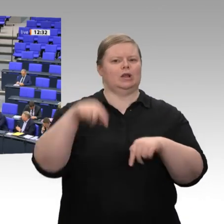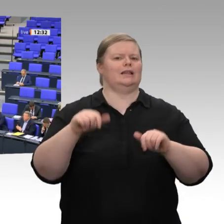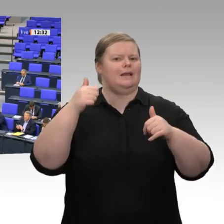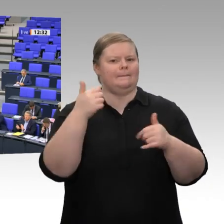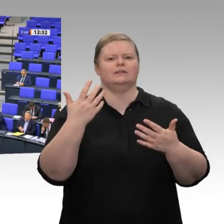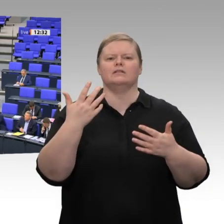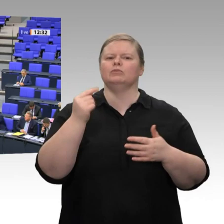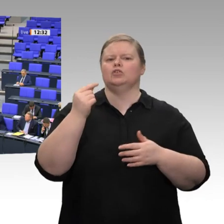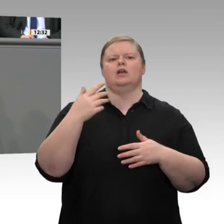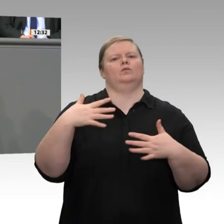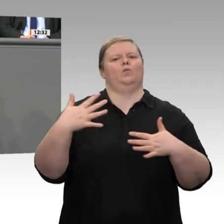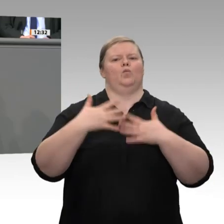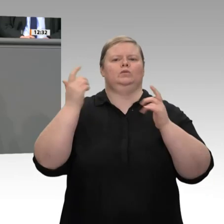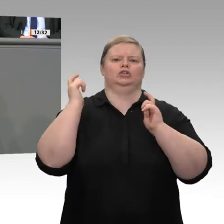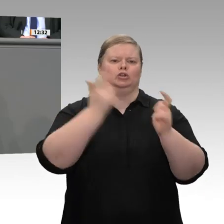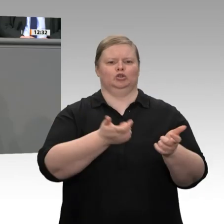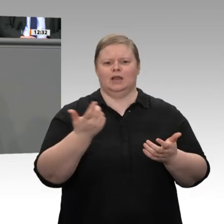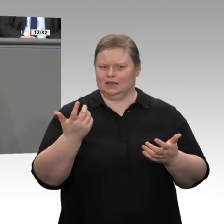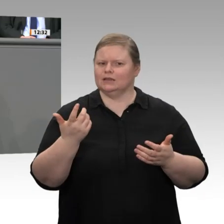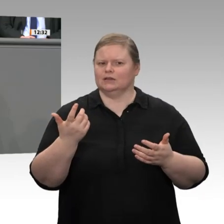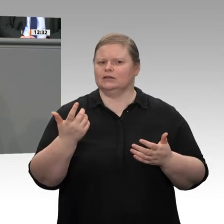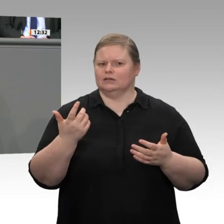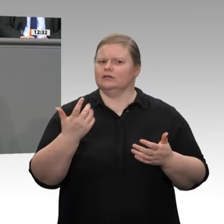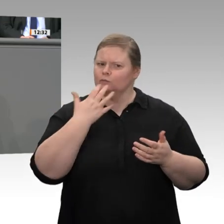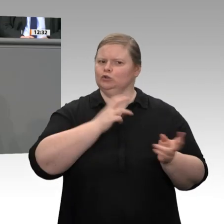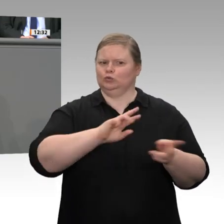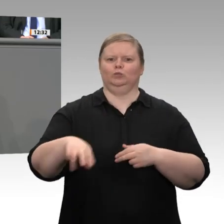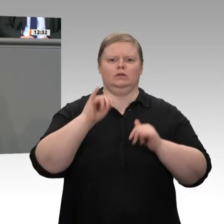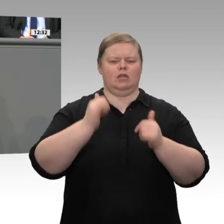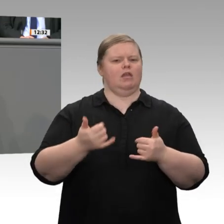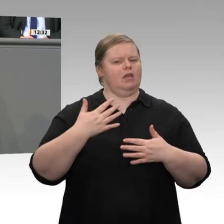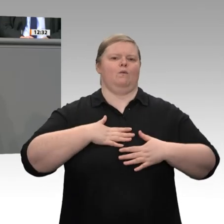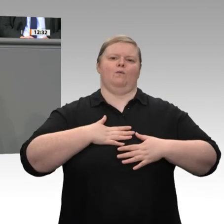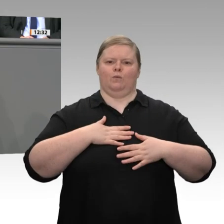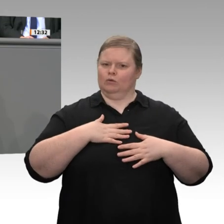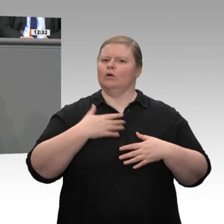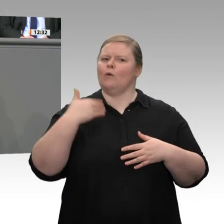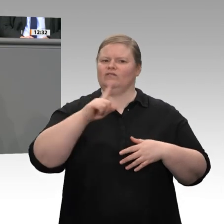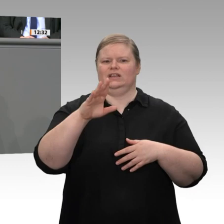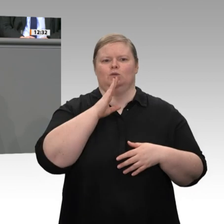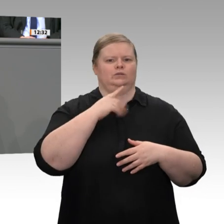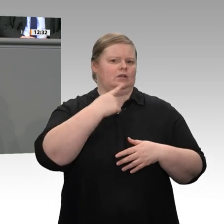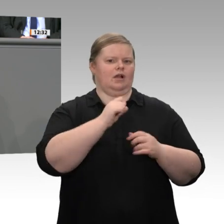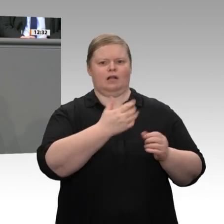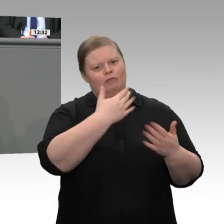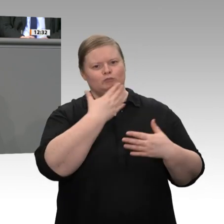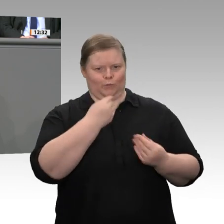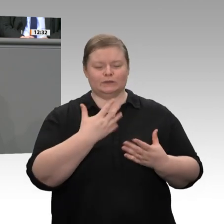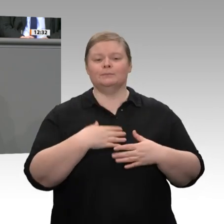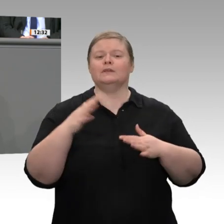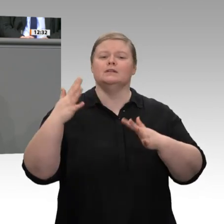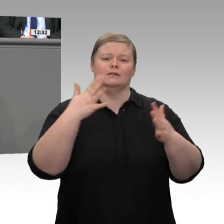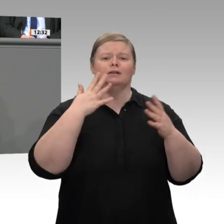Ganz real aber bedeutet es für sie eben auch jeden Tag alltägliche Anstrengung, im Land der Täter zu